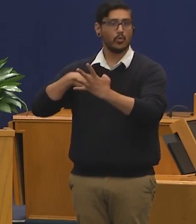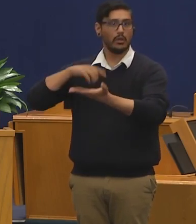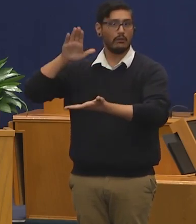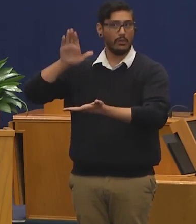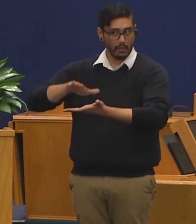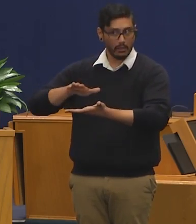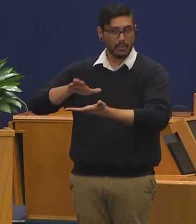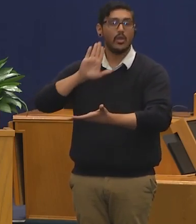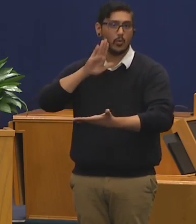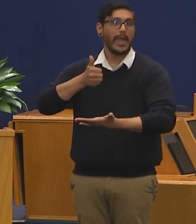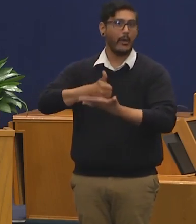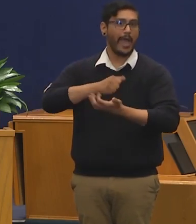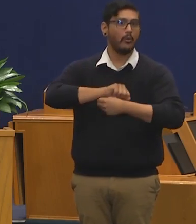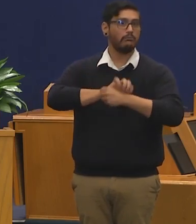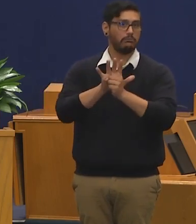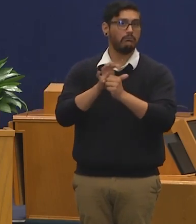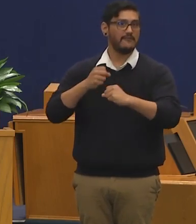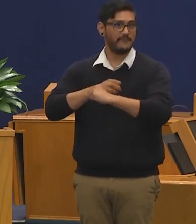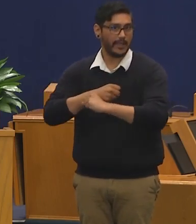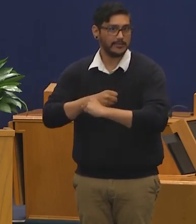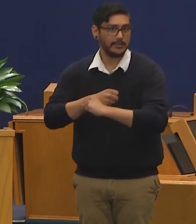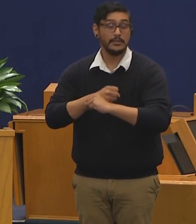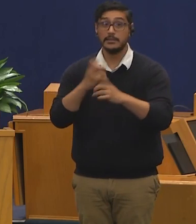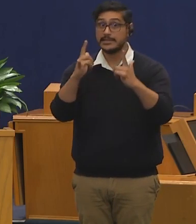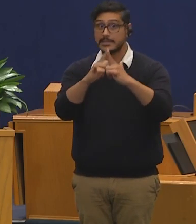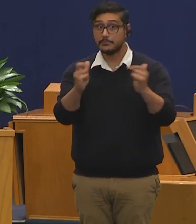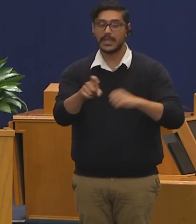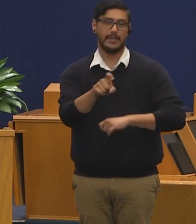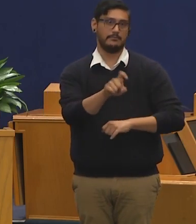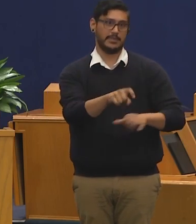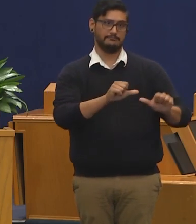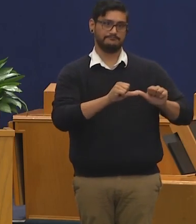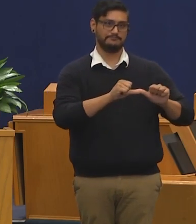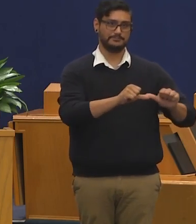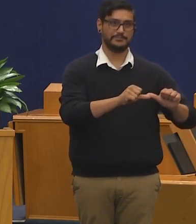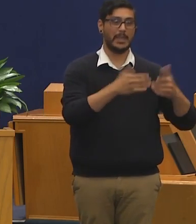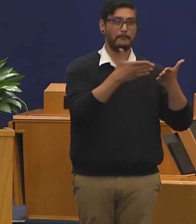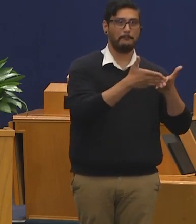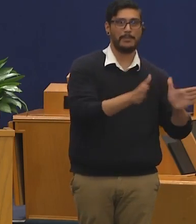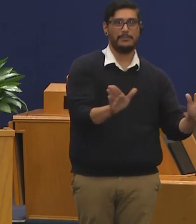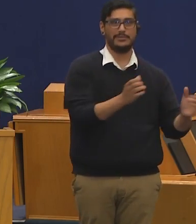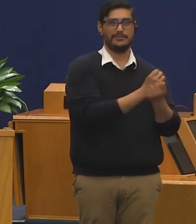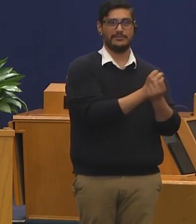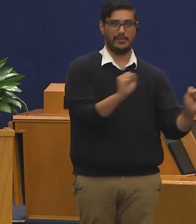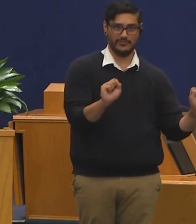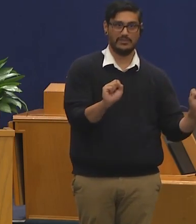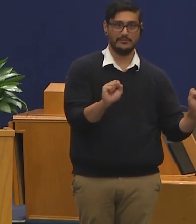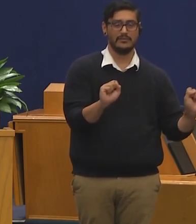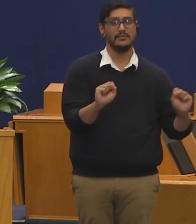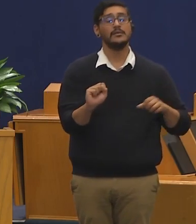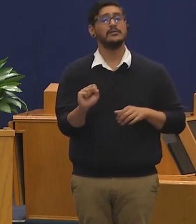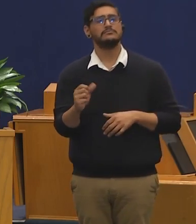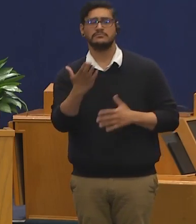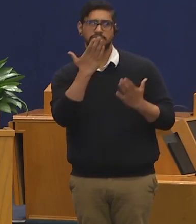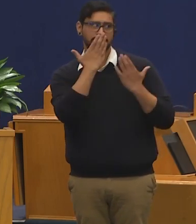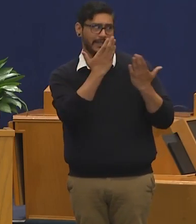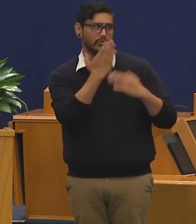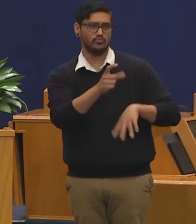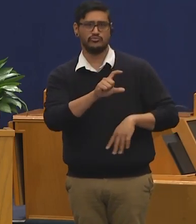mismo tiempo manteniendo la seguridad pública en la comunidad. Agradezco que el alguacil